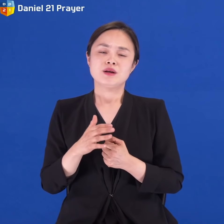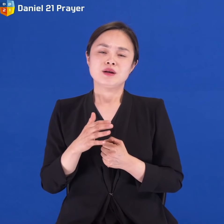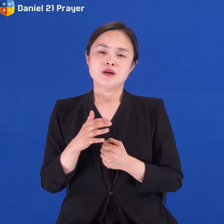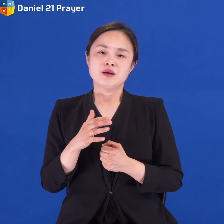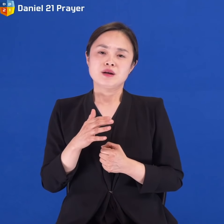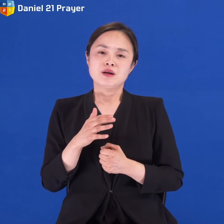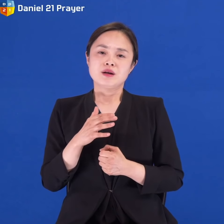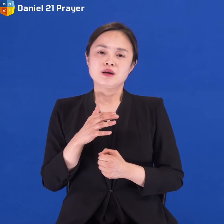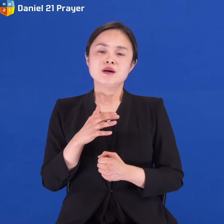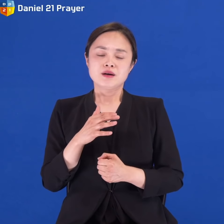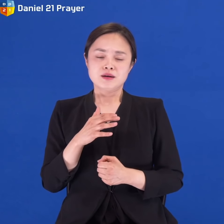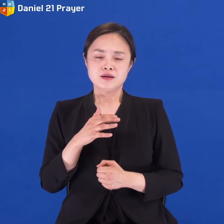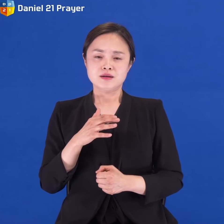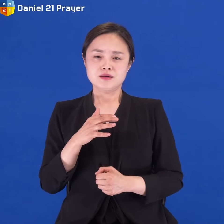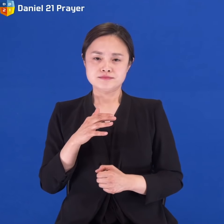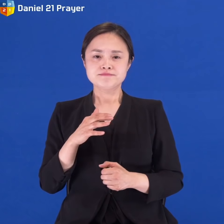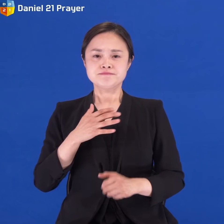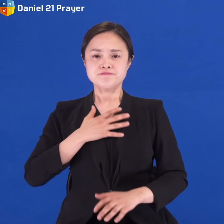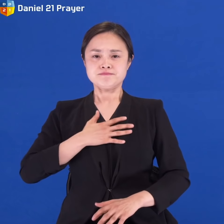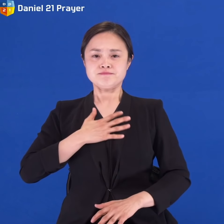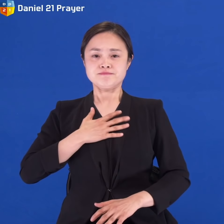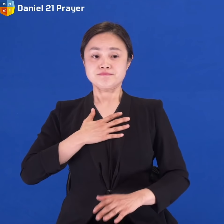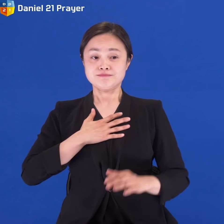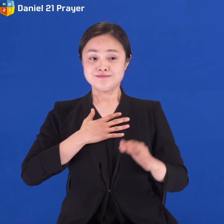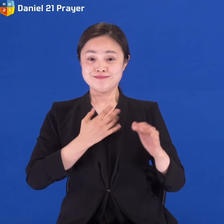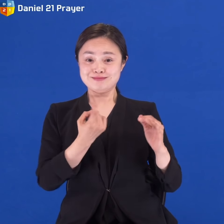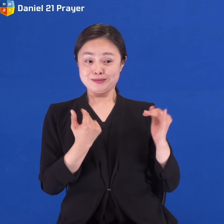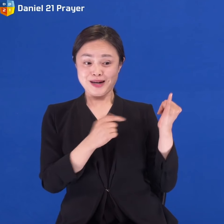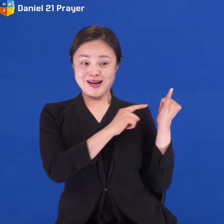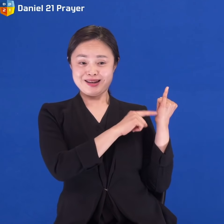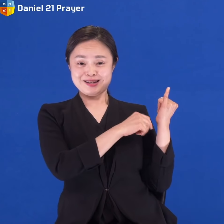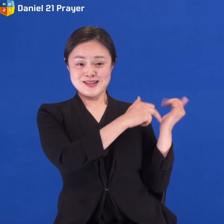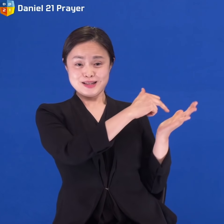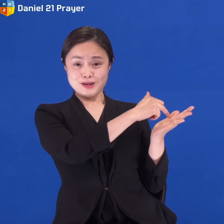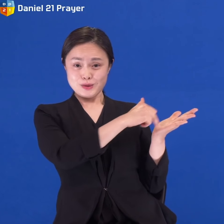샘께 연락을 톡을 했습니다. 미안합니다.